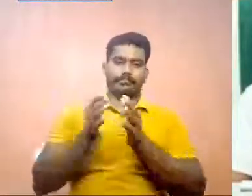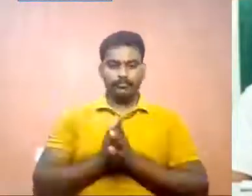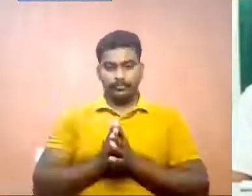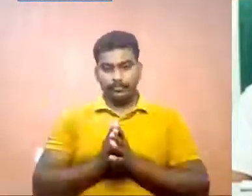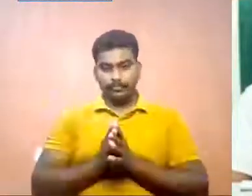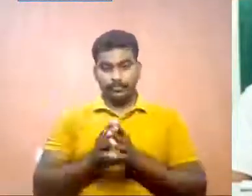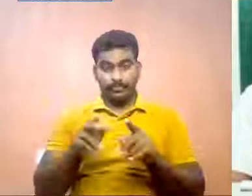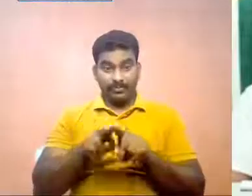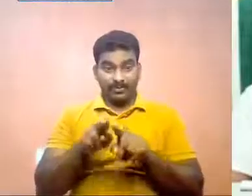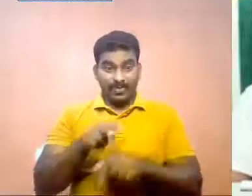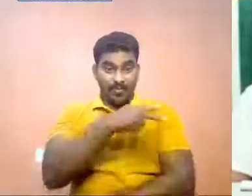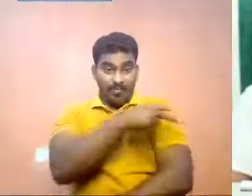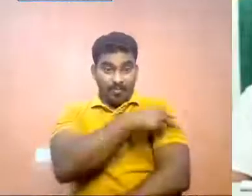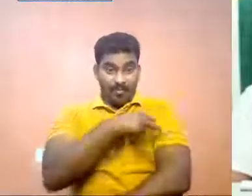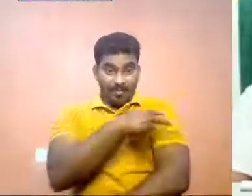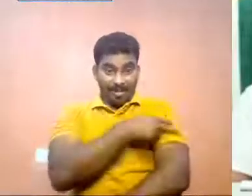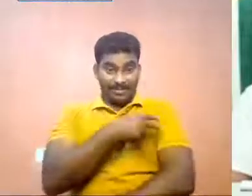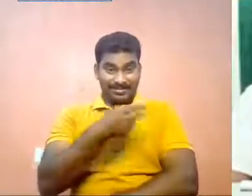യുവജനങ്ങൾ